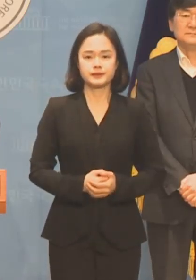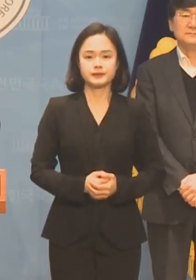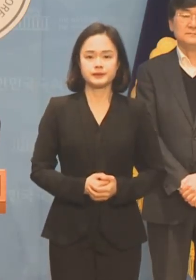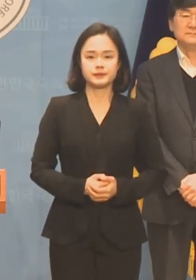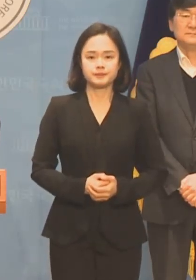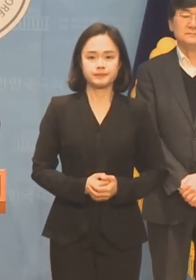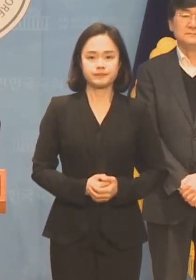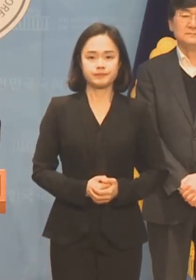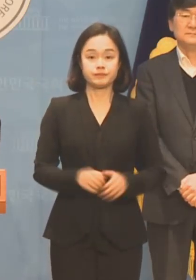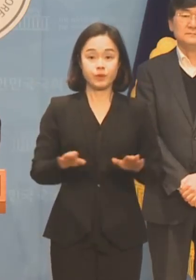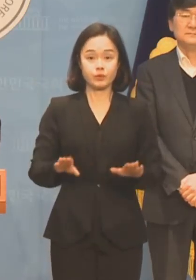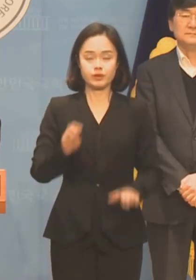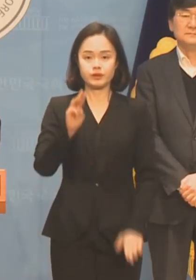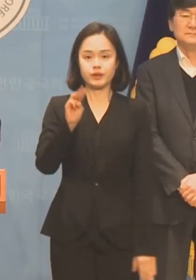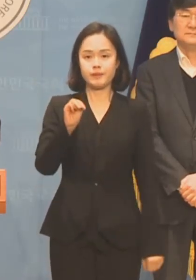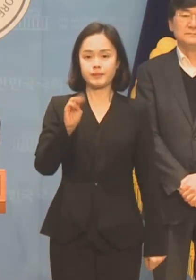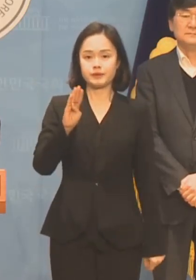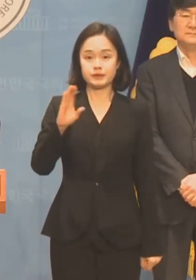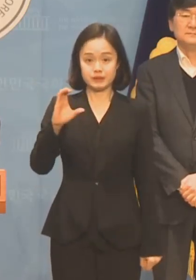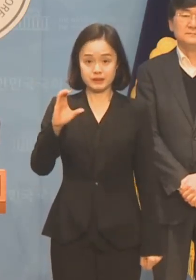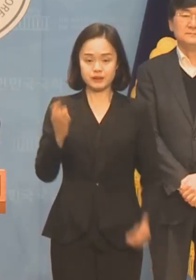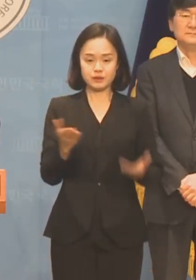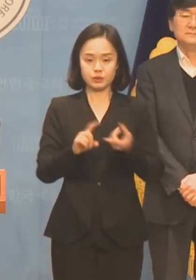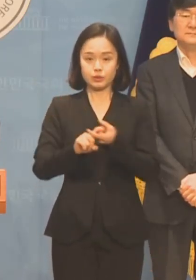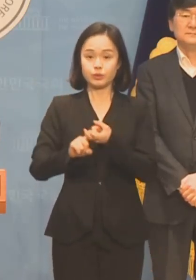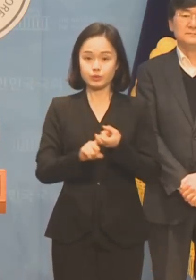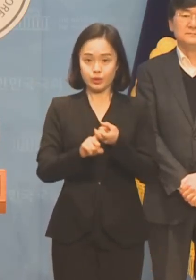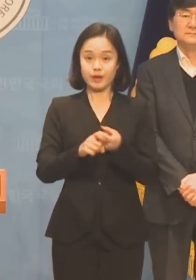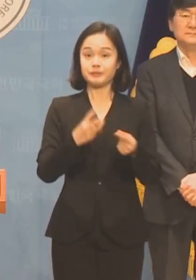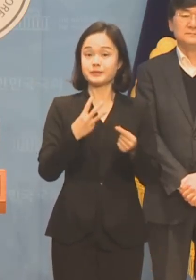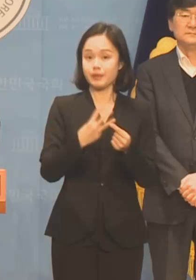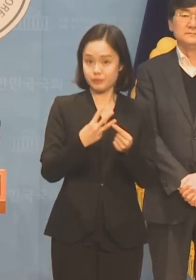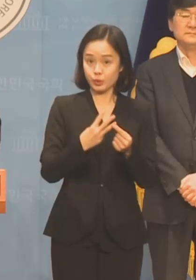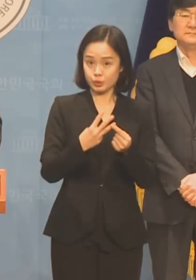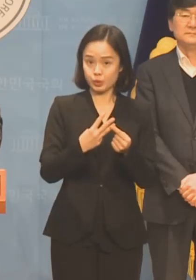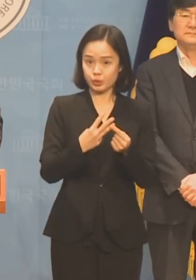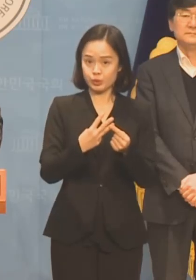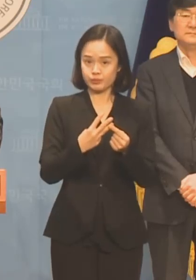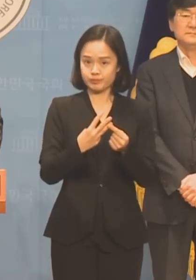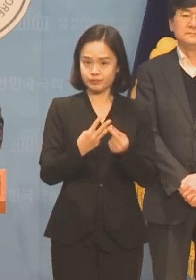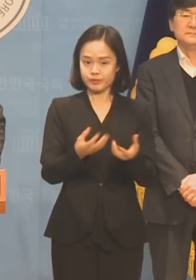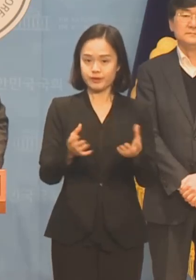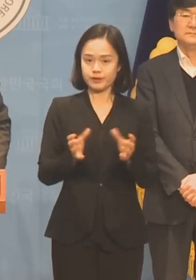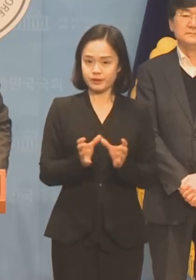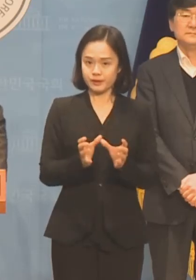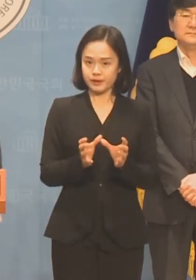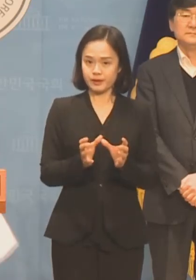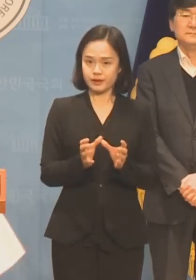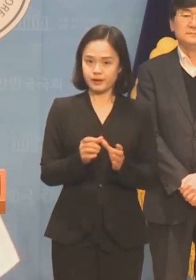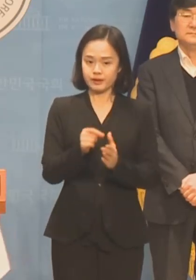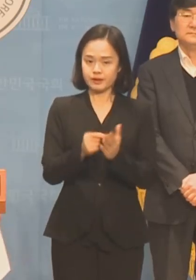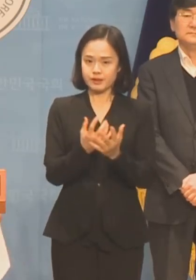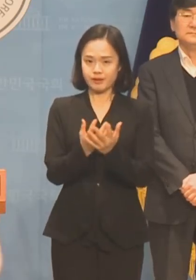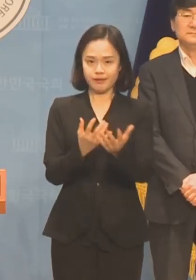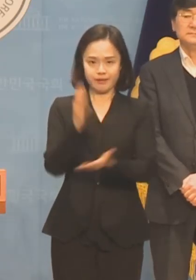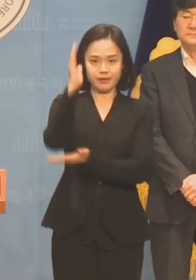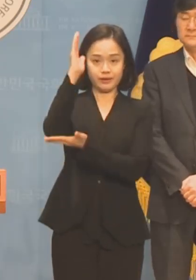MBC 노동조합 관계자, 제3노조 관계자들의 기자회견이 있겠습니다. 감사합니다.